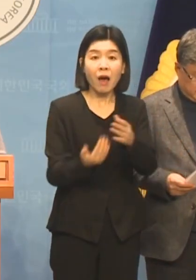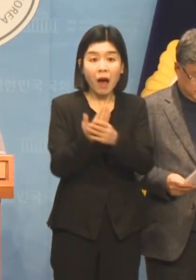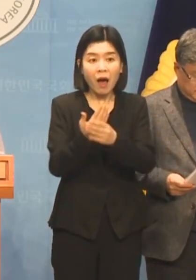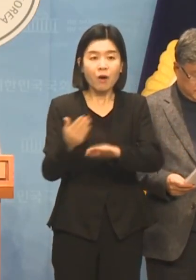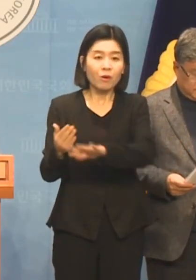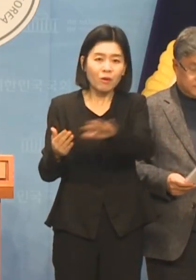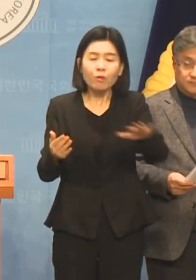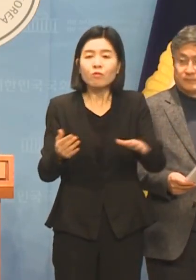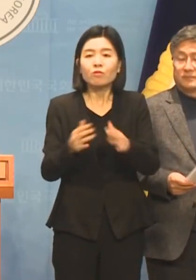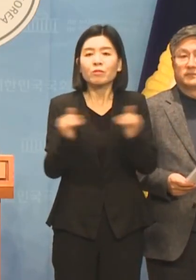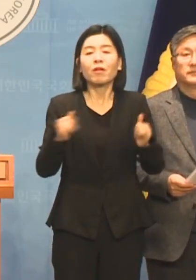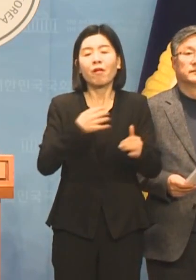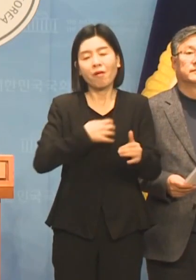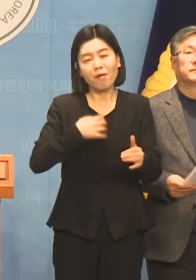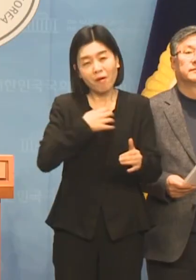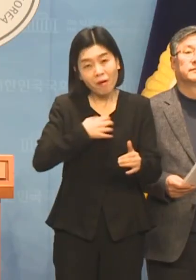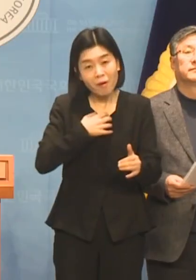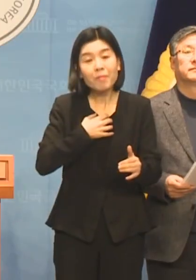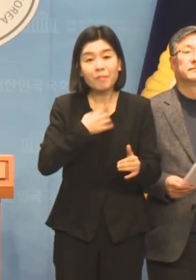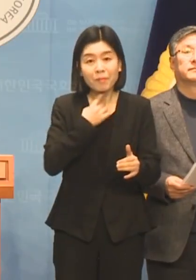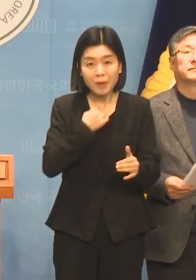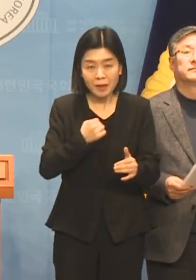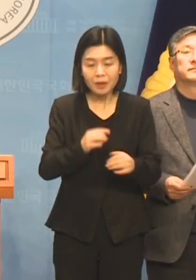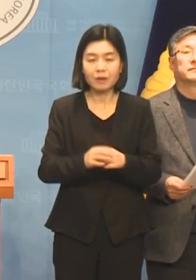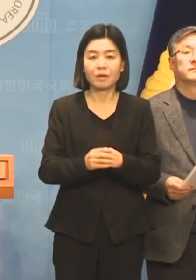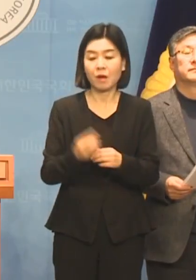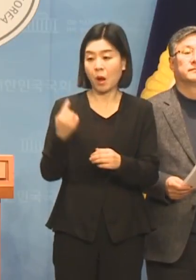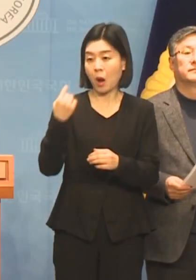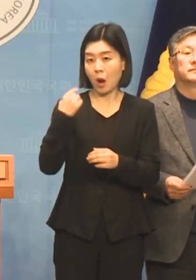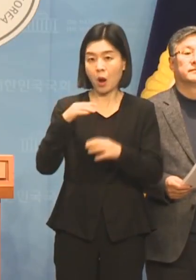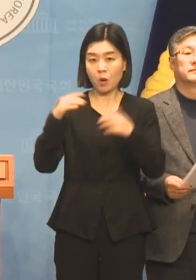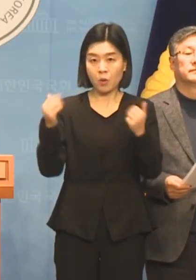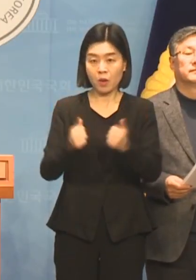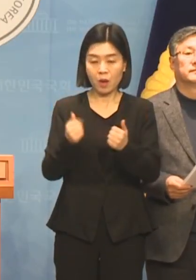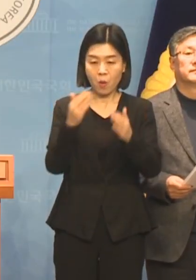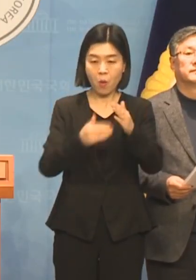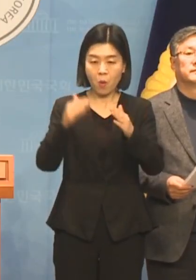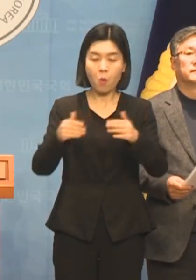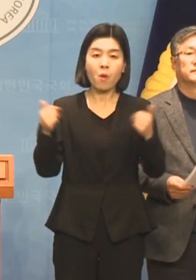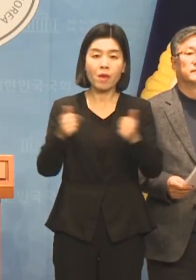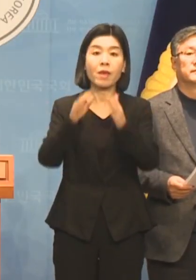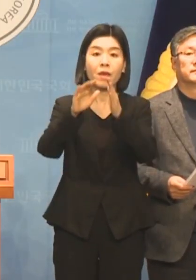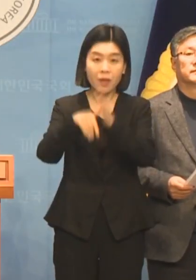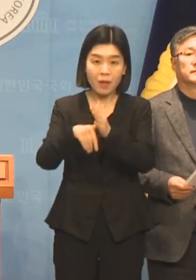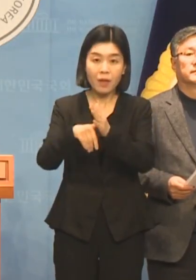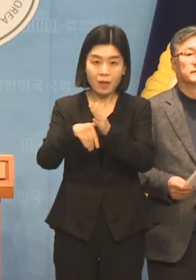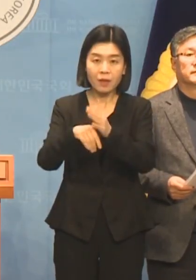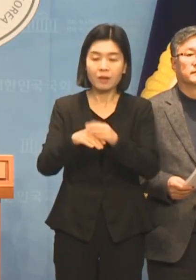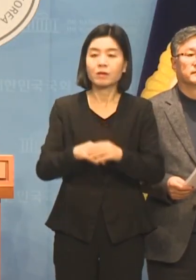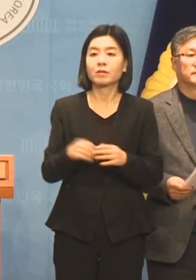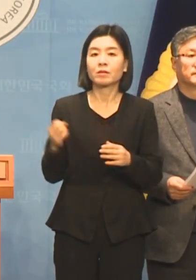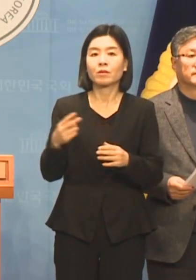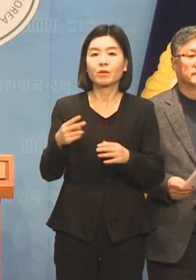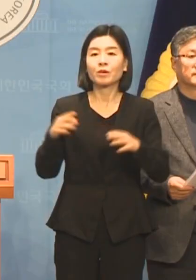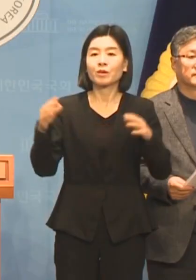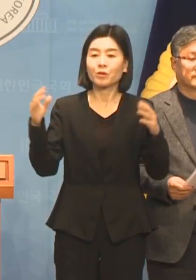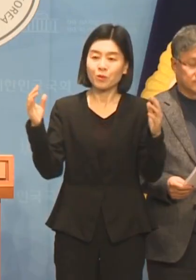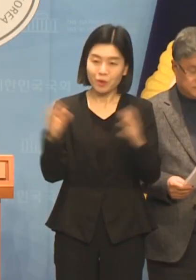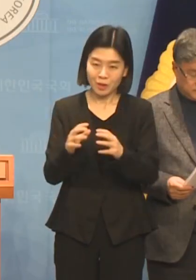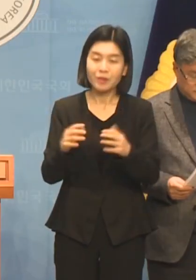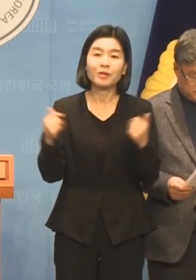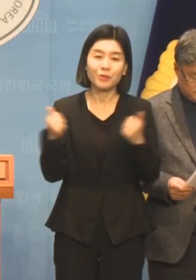있습니다. 어제 저희 국회 본회의에서 국회의원들도 저희 의원총회에서 산불 모금과 관련해서